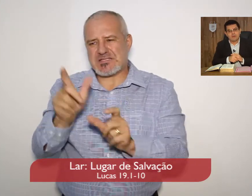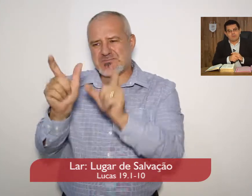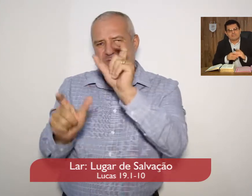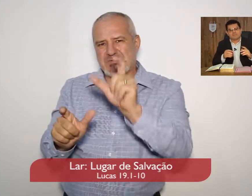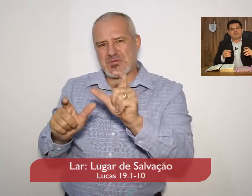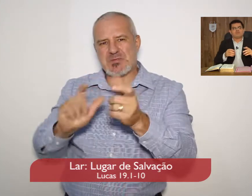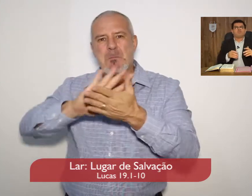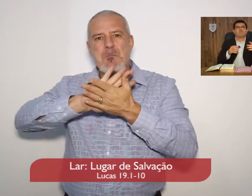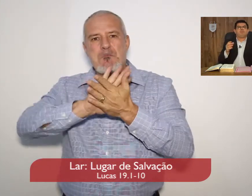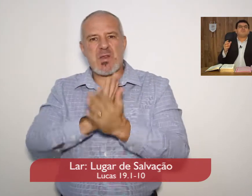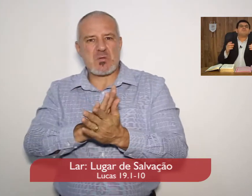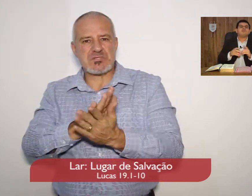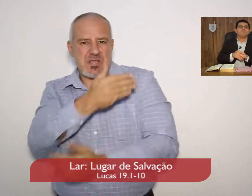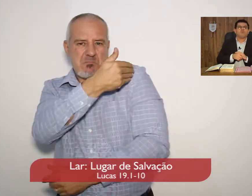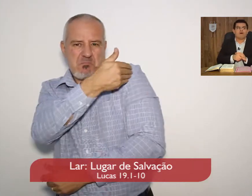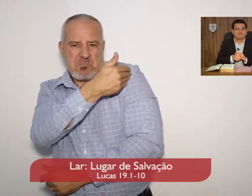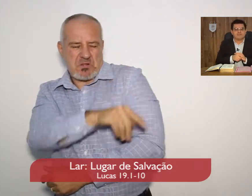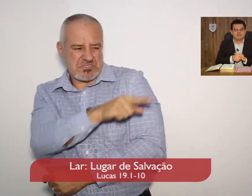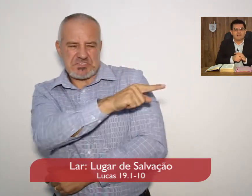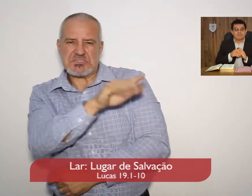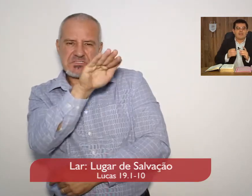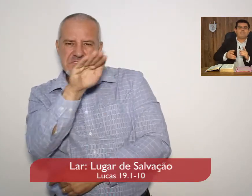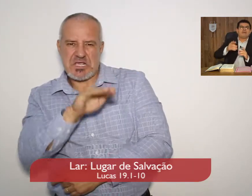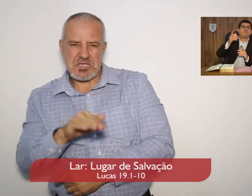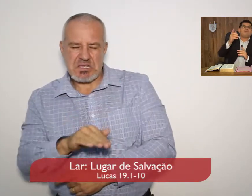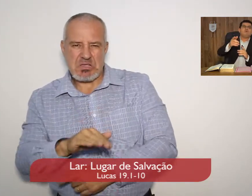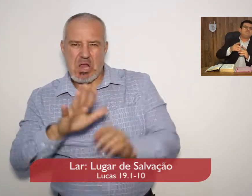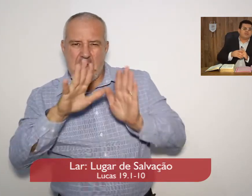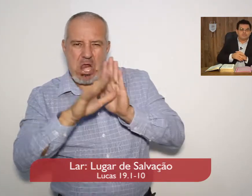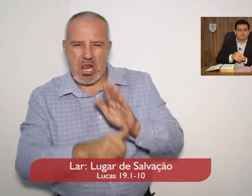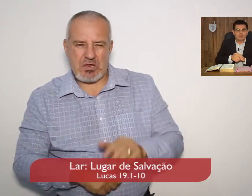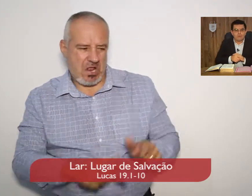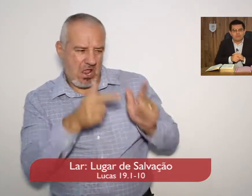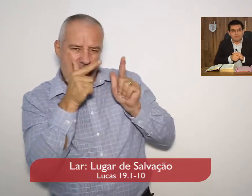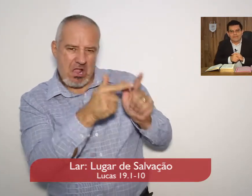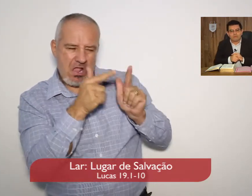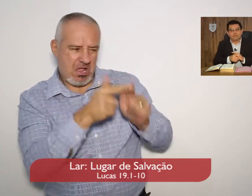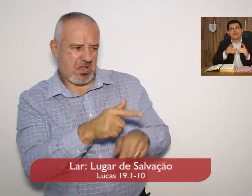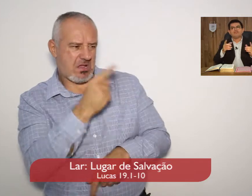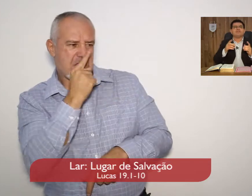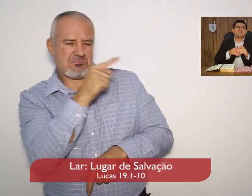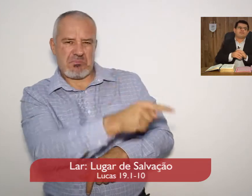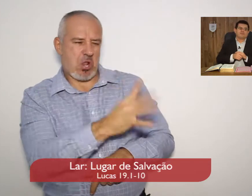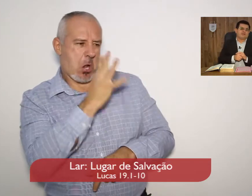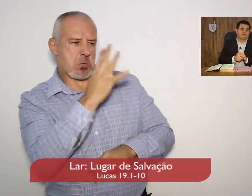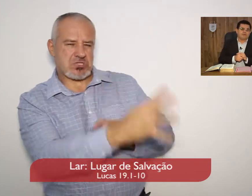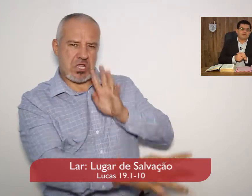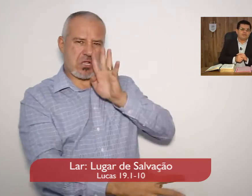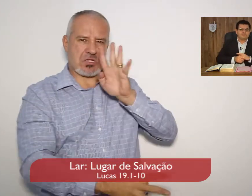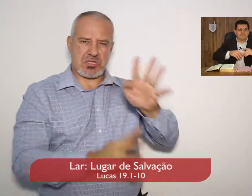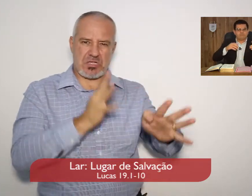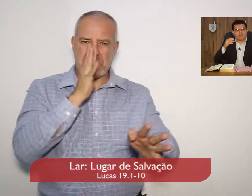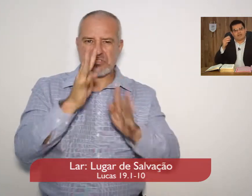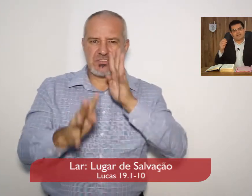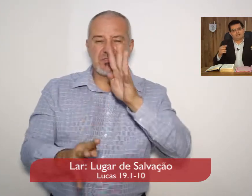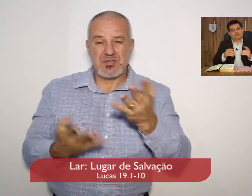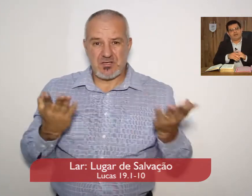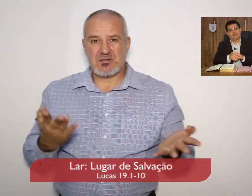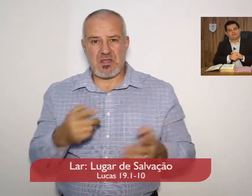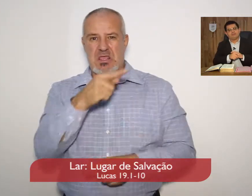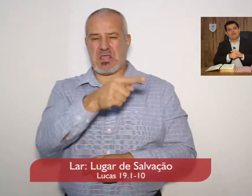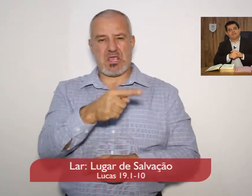preconceitos. Muitas pessoas preconceituosas, sempre apontando o dedo em direção a Zaqueu, dizendo que ele